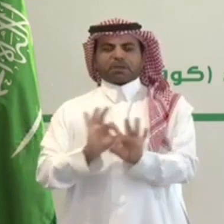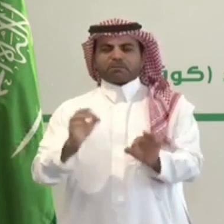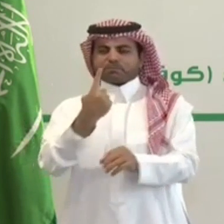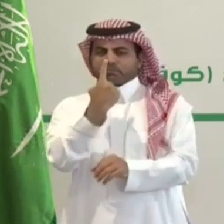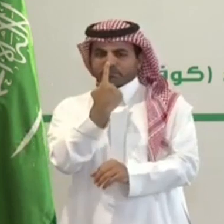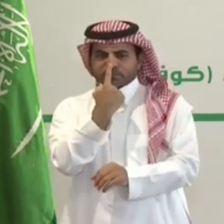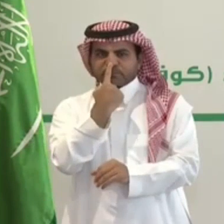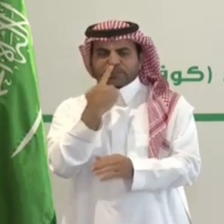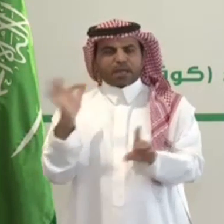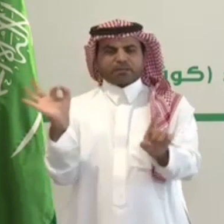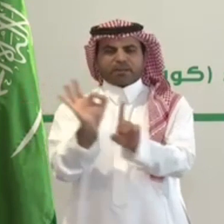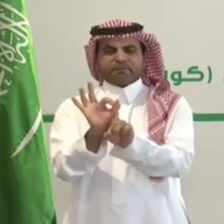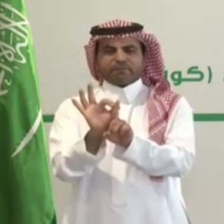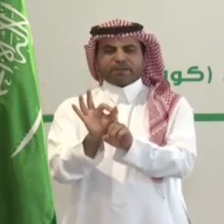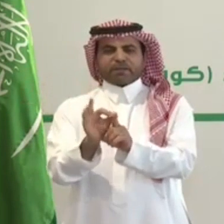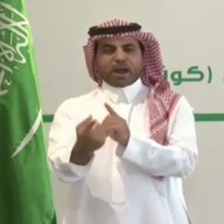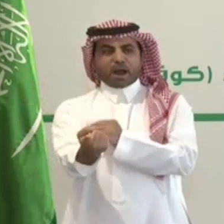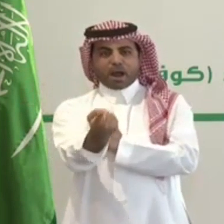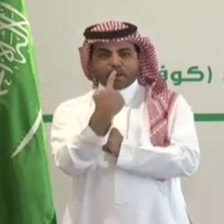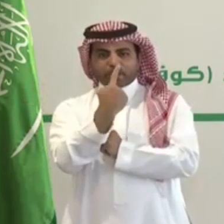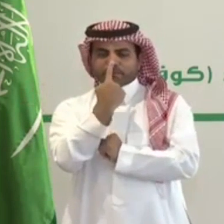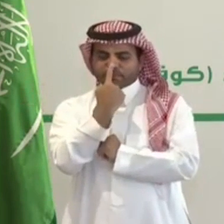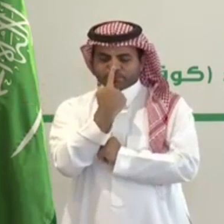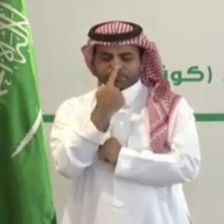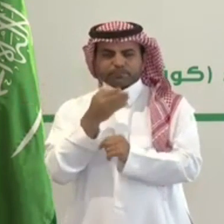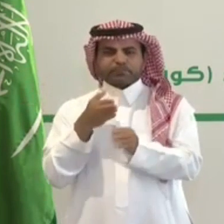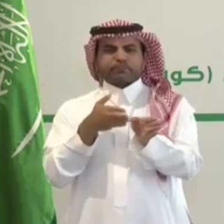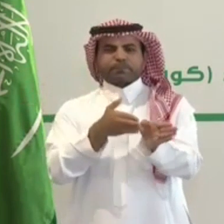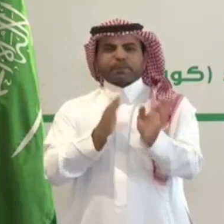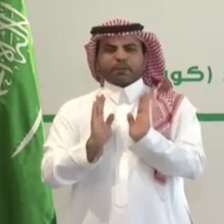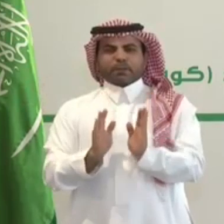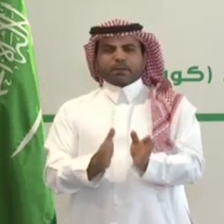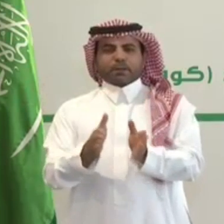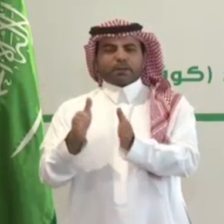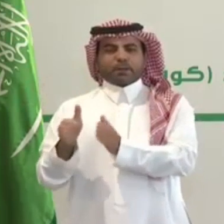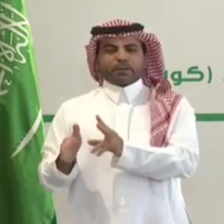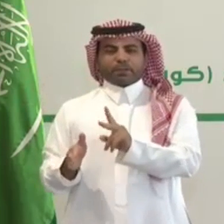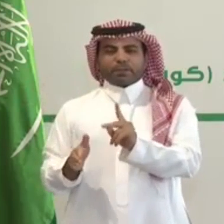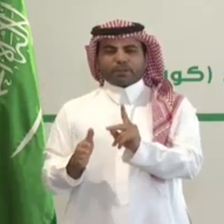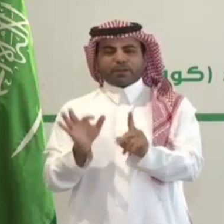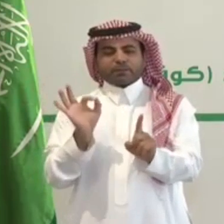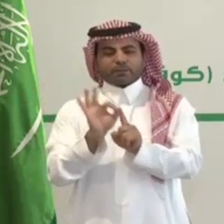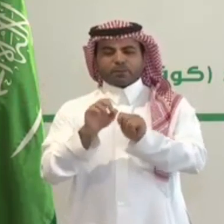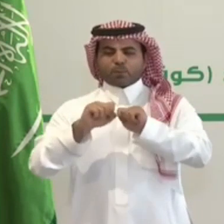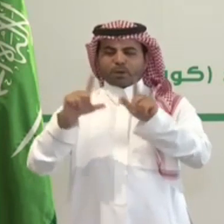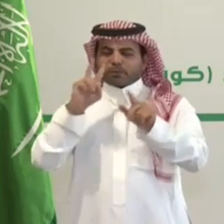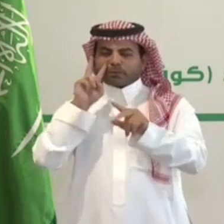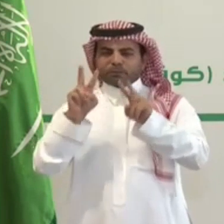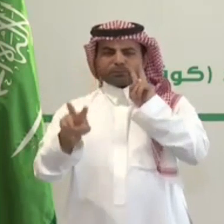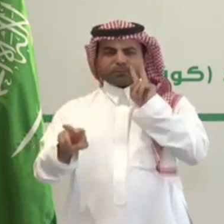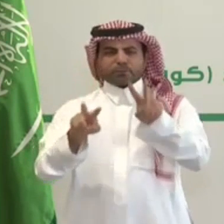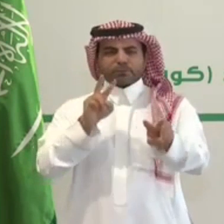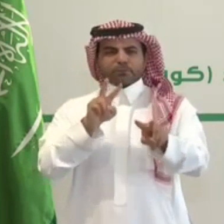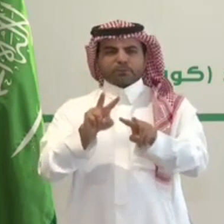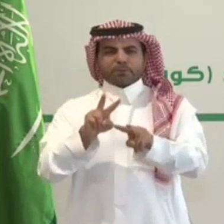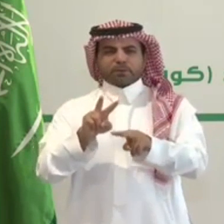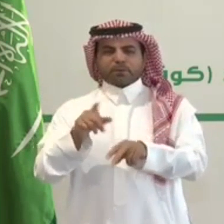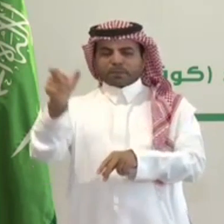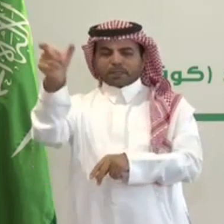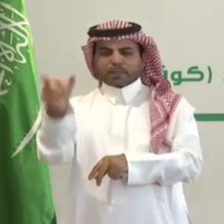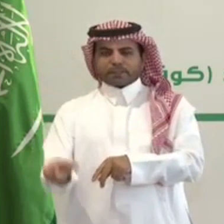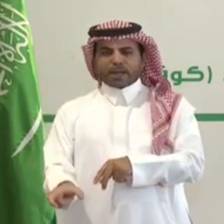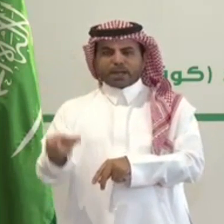يدل على إدراكهم لأهمية هذا القرار. كذلك يعطي لنا كرجال